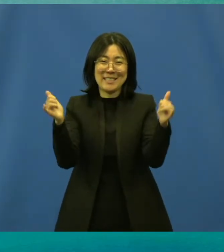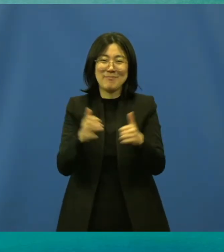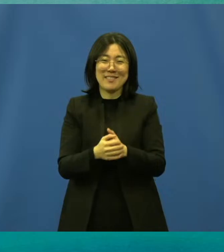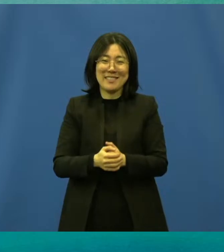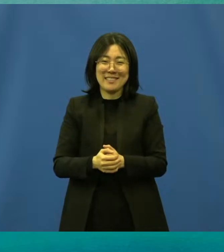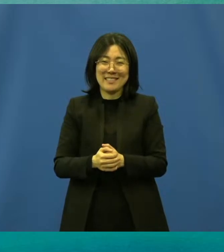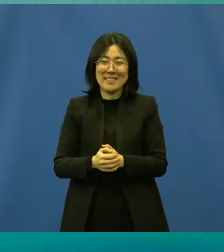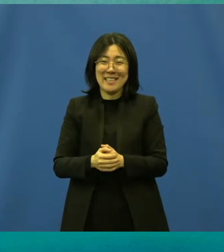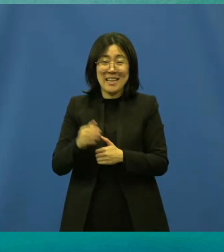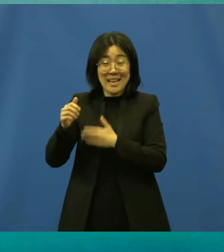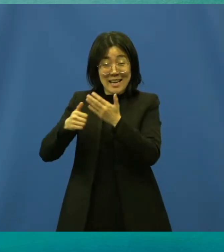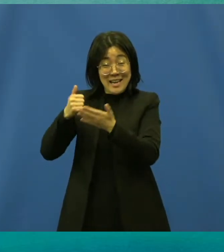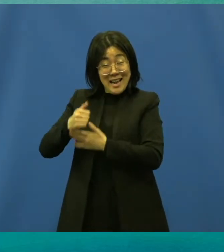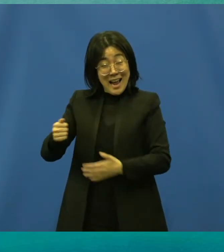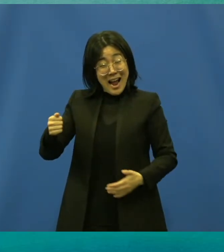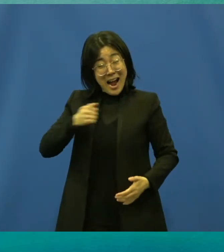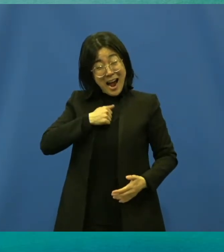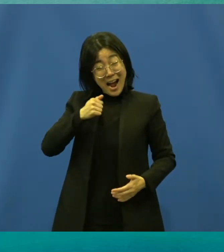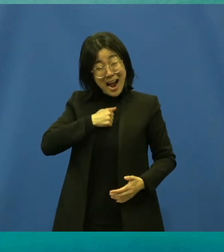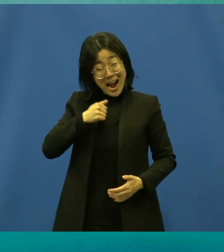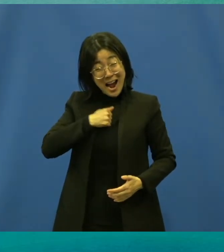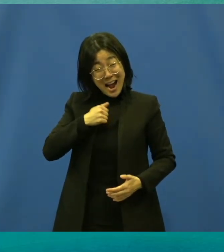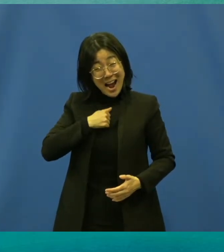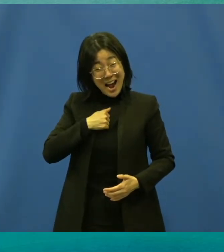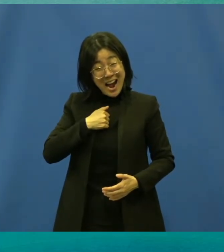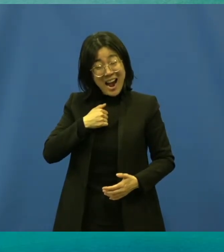오죽하면 하나님의 선지자를,